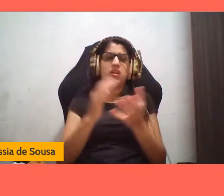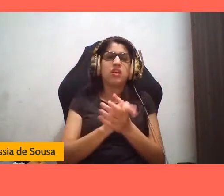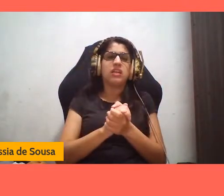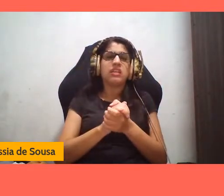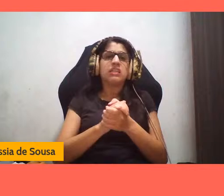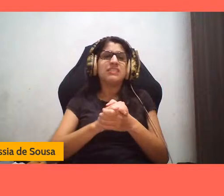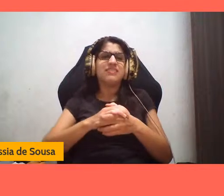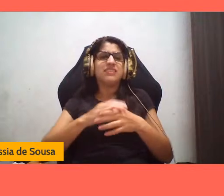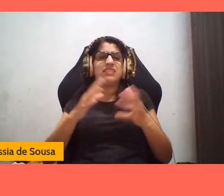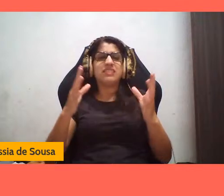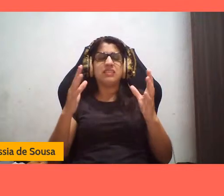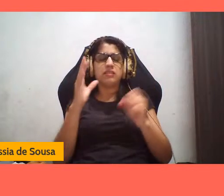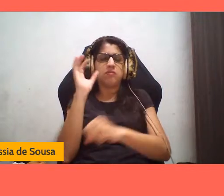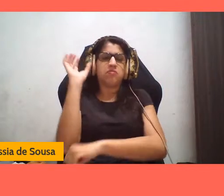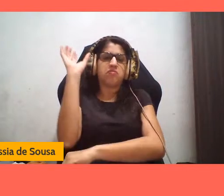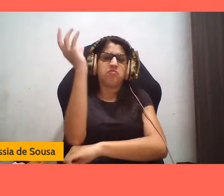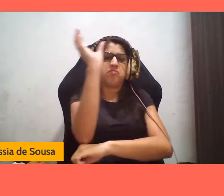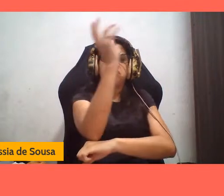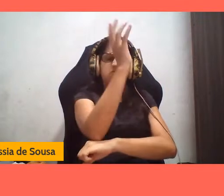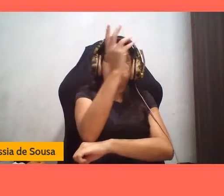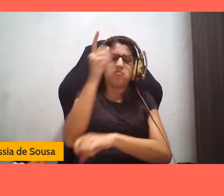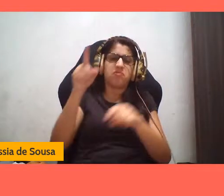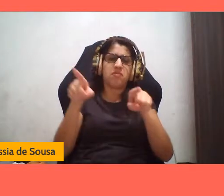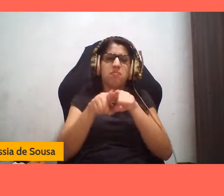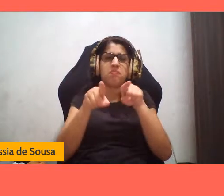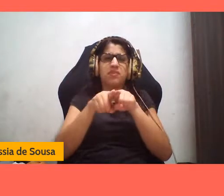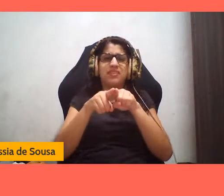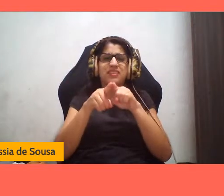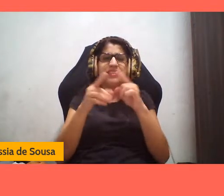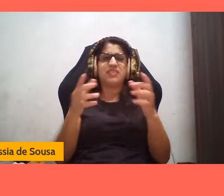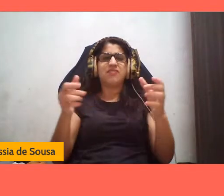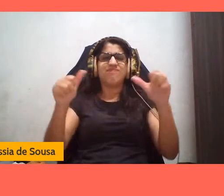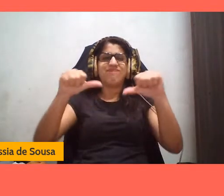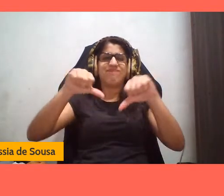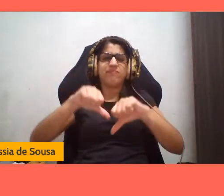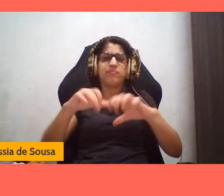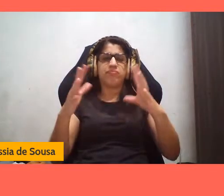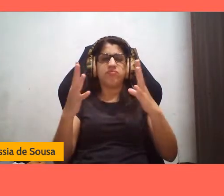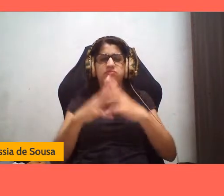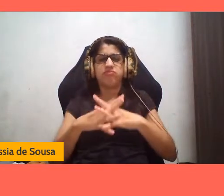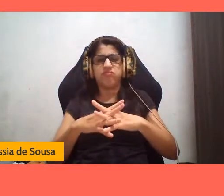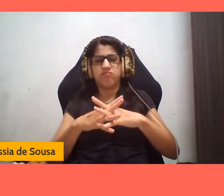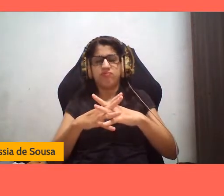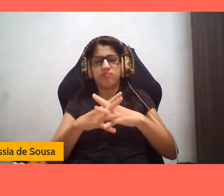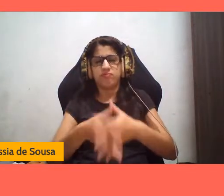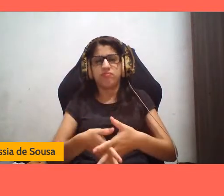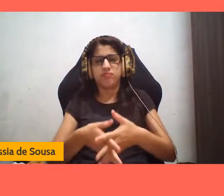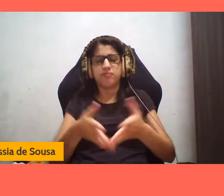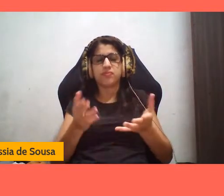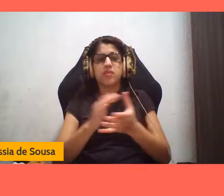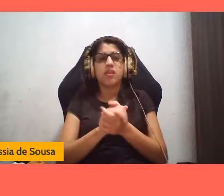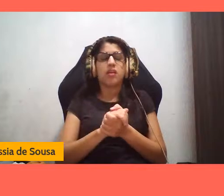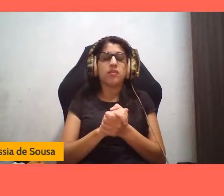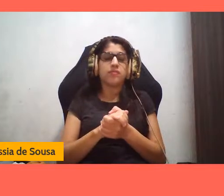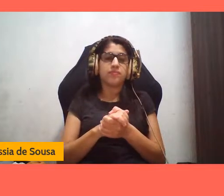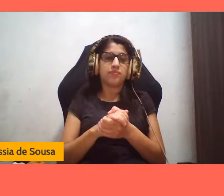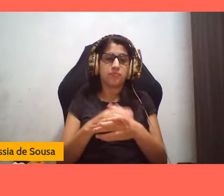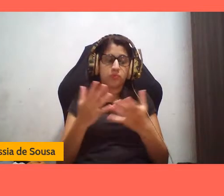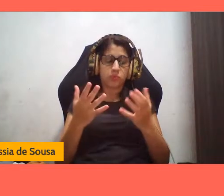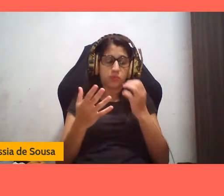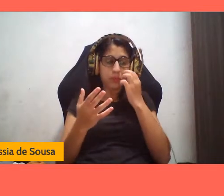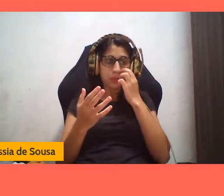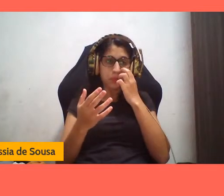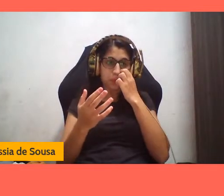naturais. Voltamos para o ser ou o ter. Os autores do